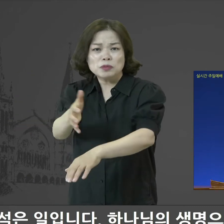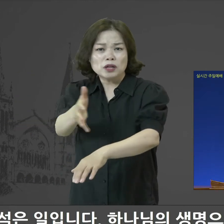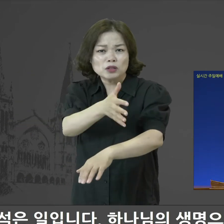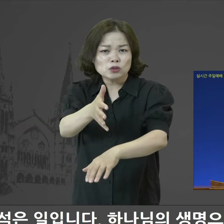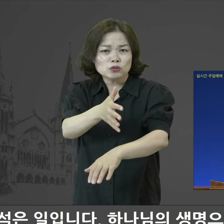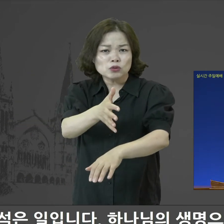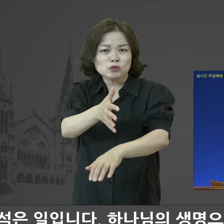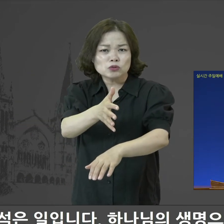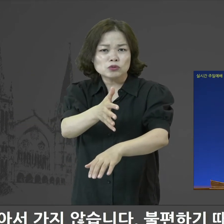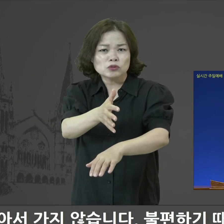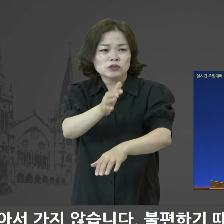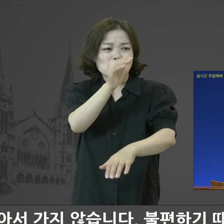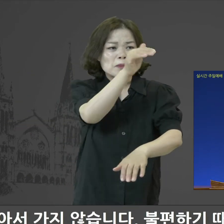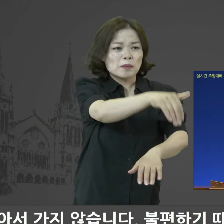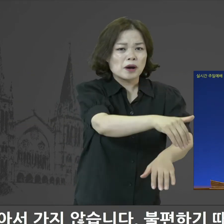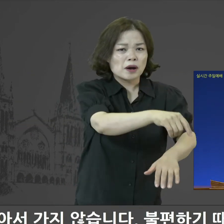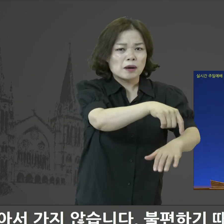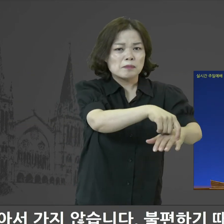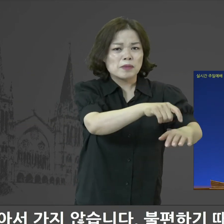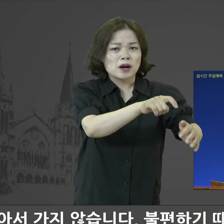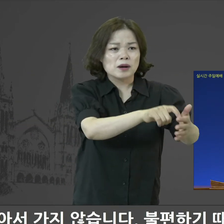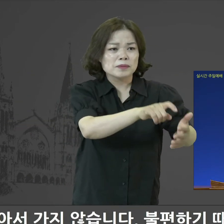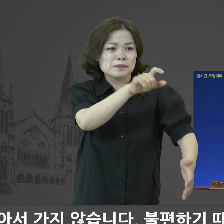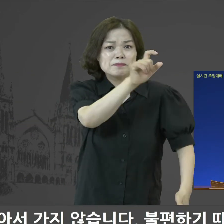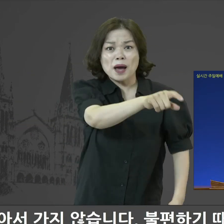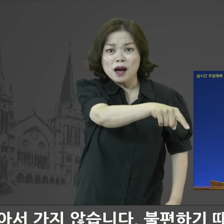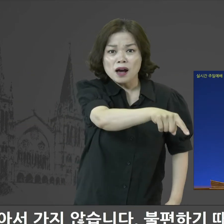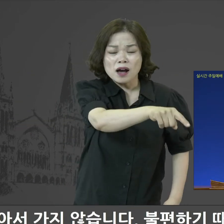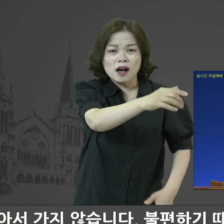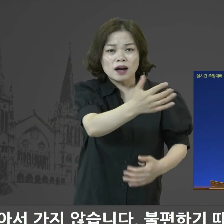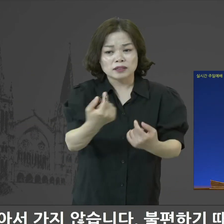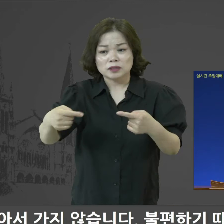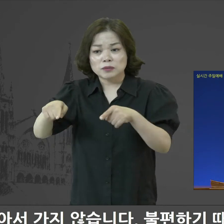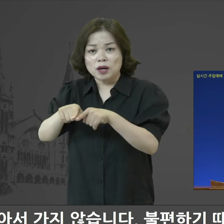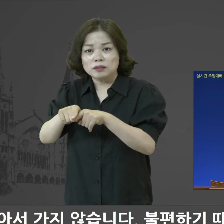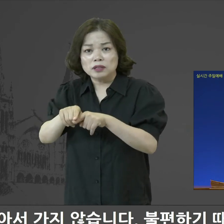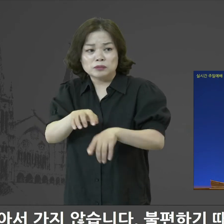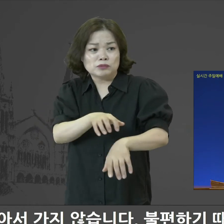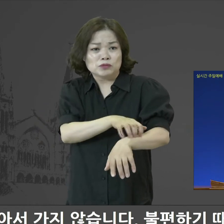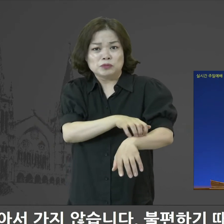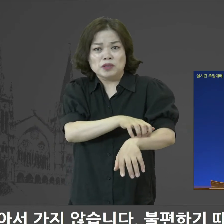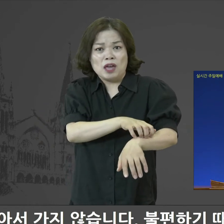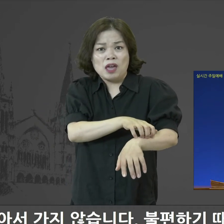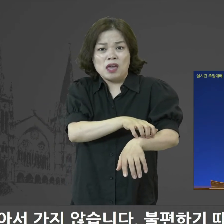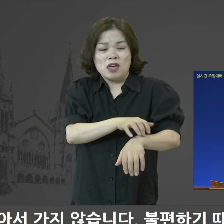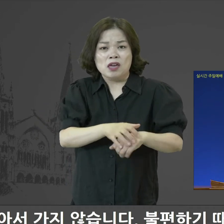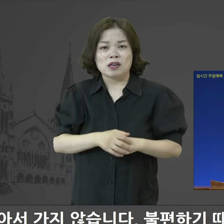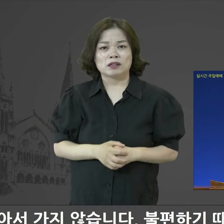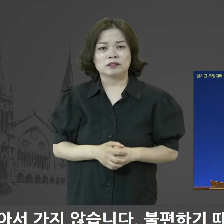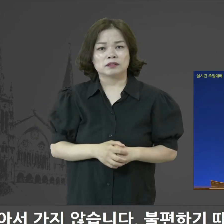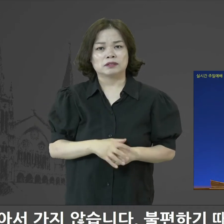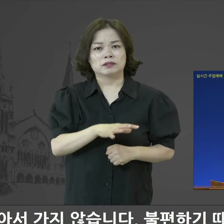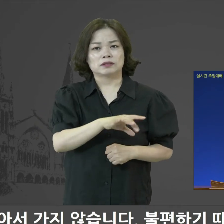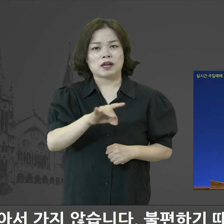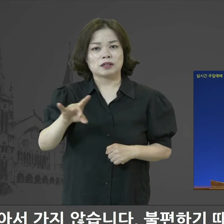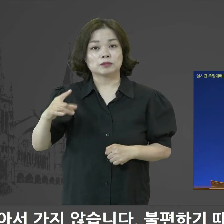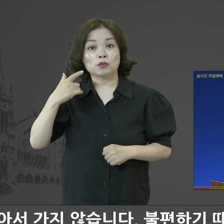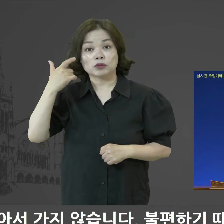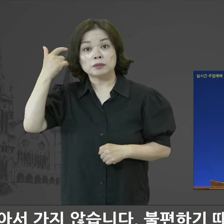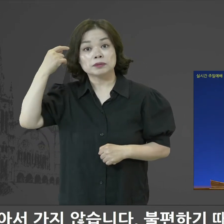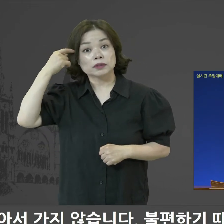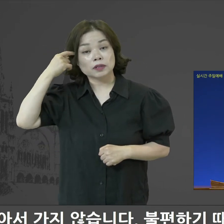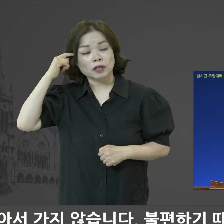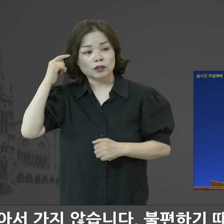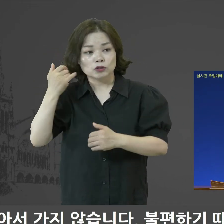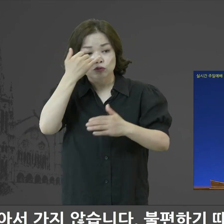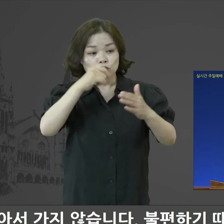돼버린 거예요. 무지와 마음이 굳어져서 하나님과 함께 있는 것이 불편해진 겁니다. 저는 가끔 그런 생각을 합니다. 우리